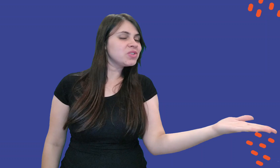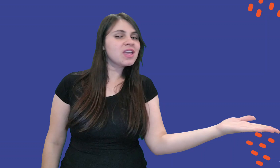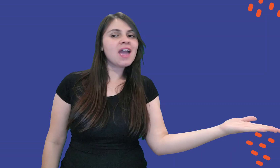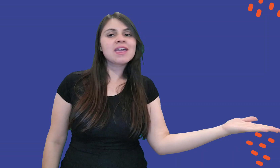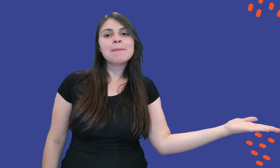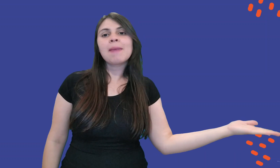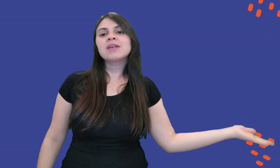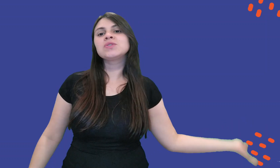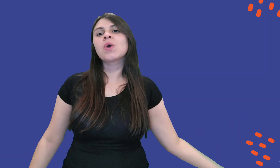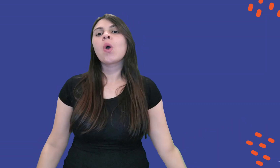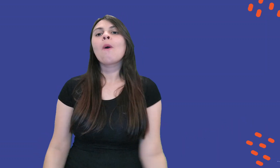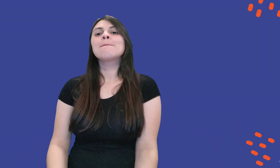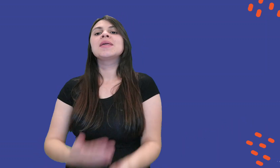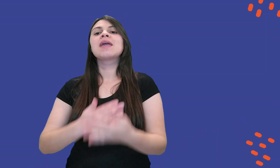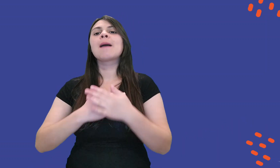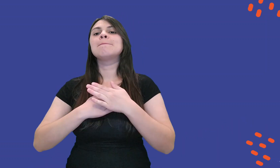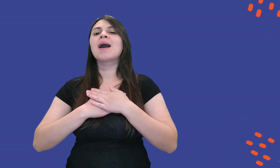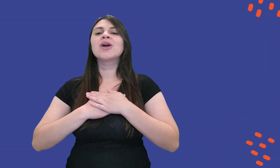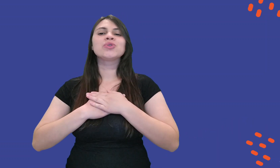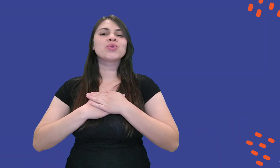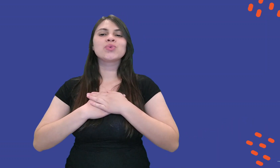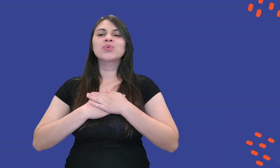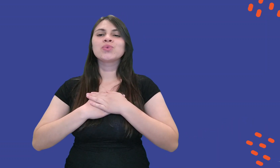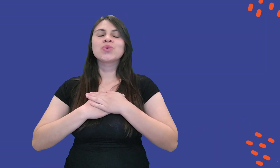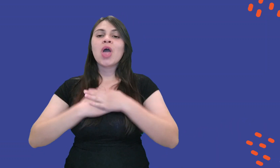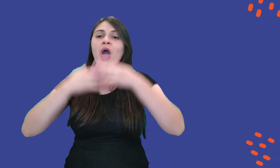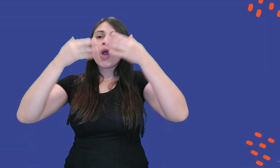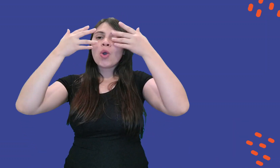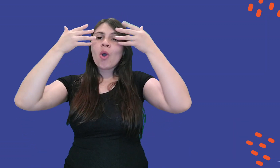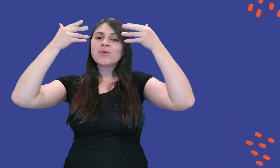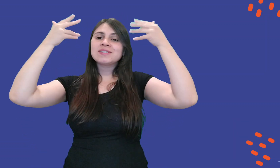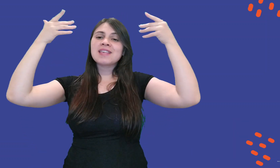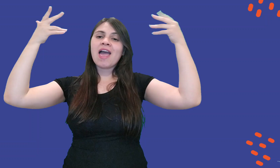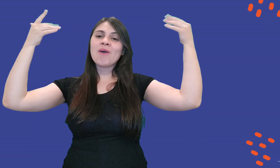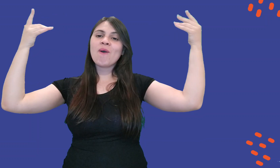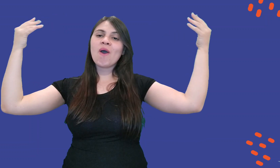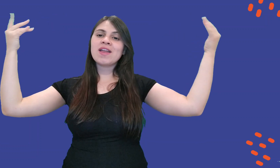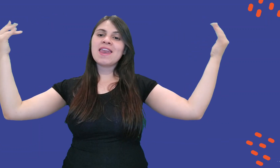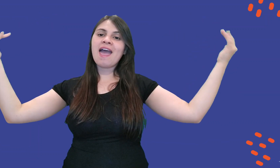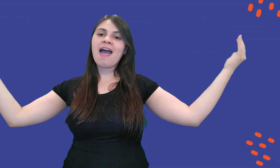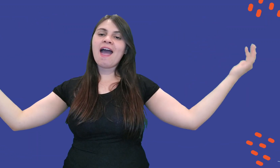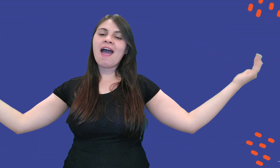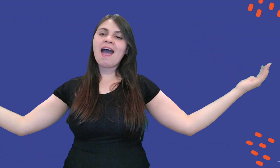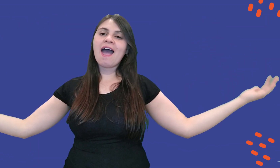dia que passou me amando com o se meu